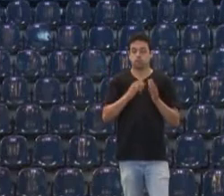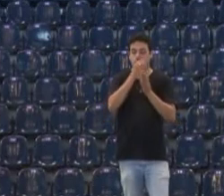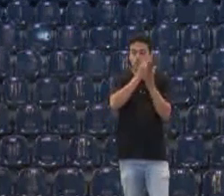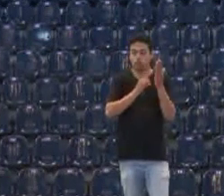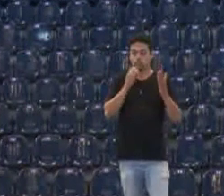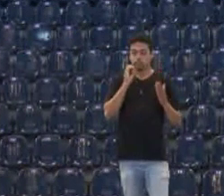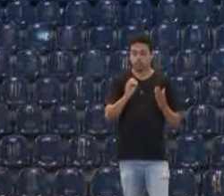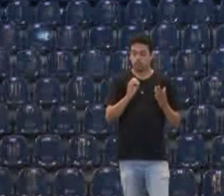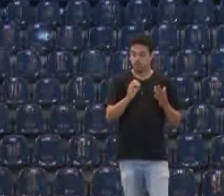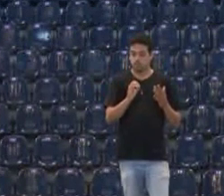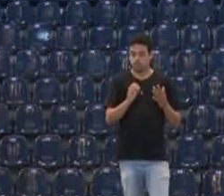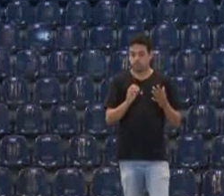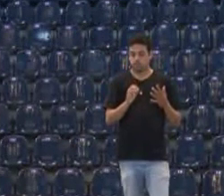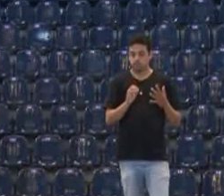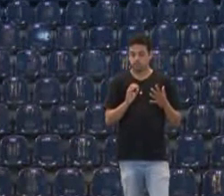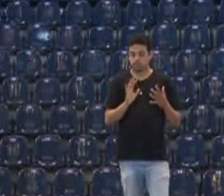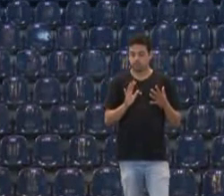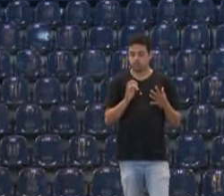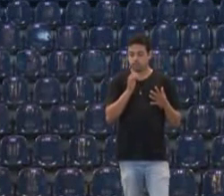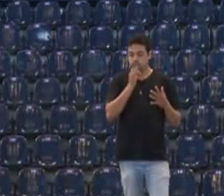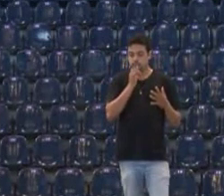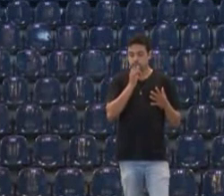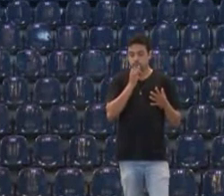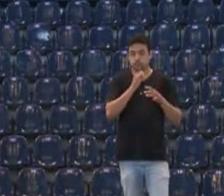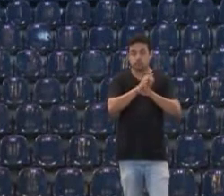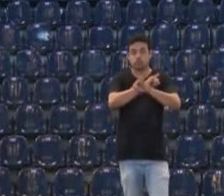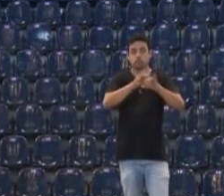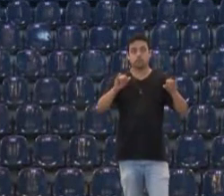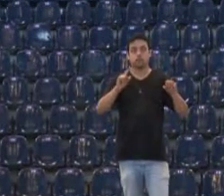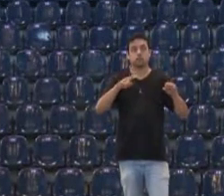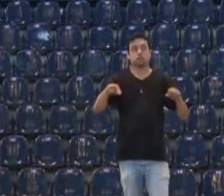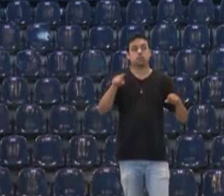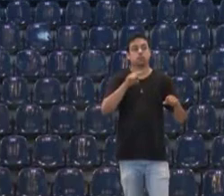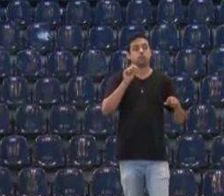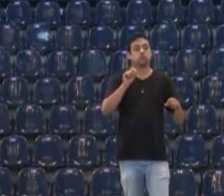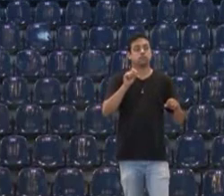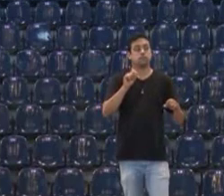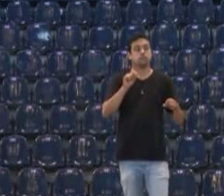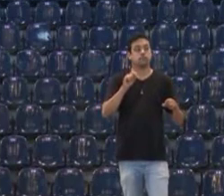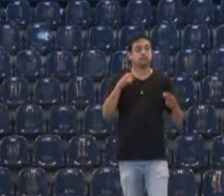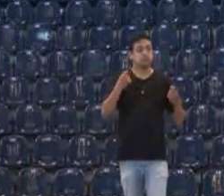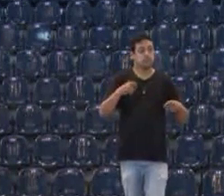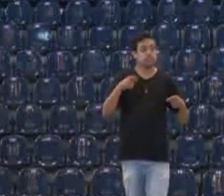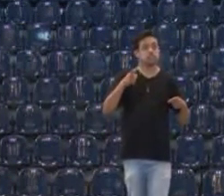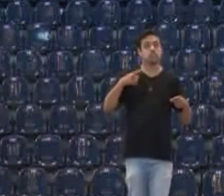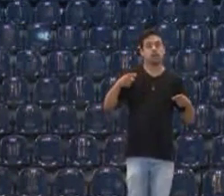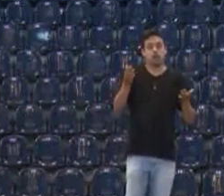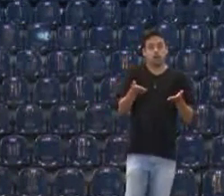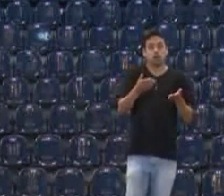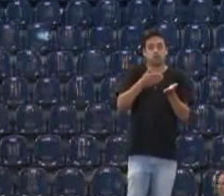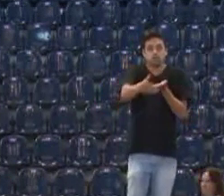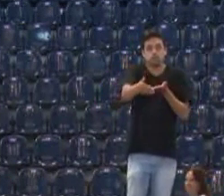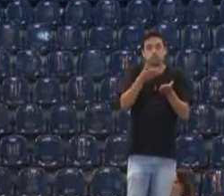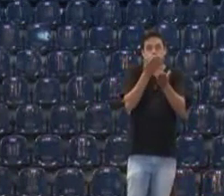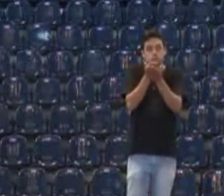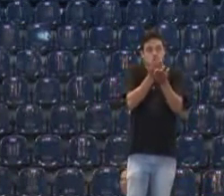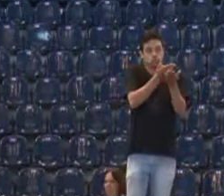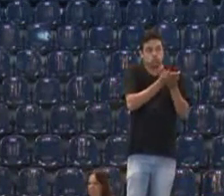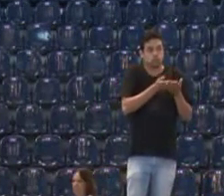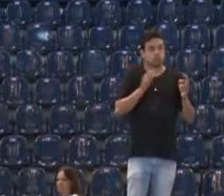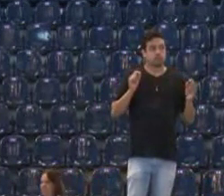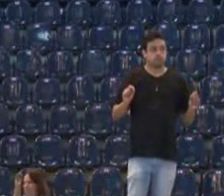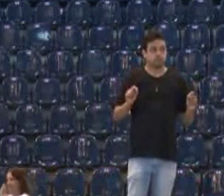competência. Então, eu já adianto para vocês o que vocês devem estudar a partir de agora. Tá